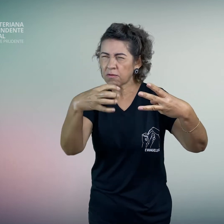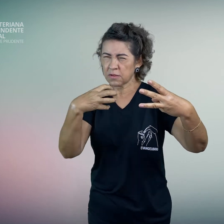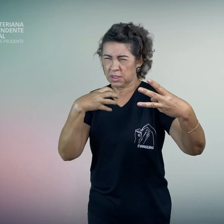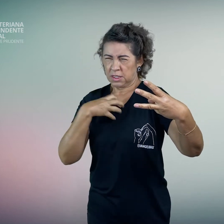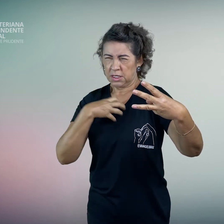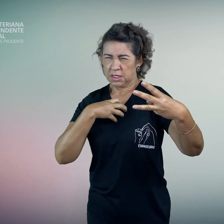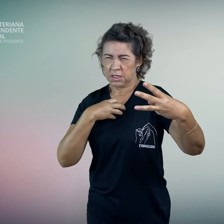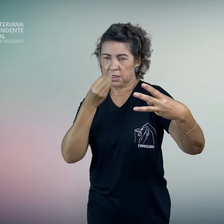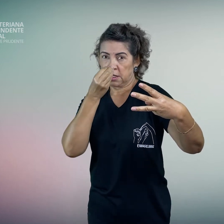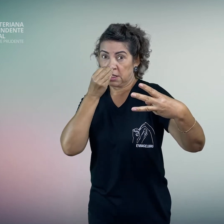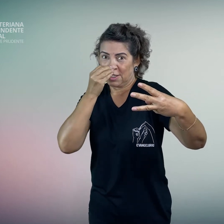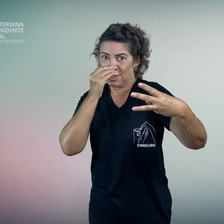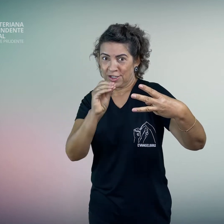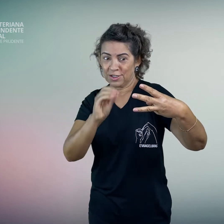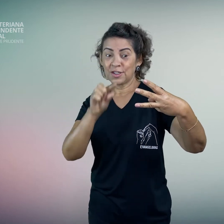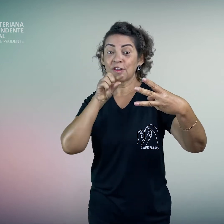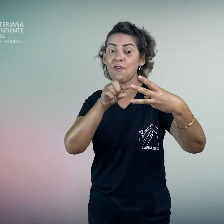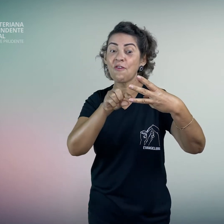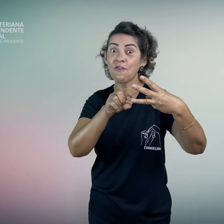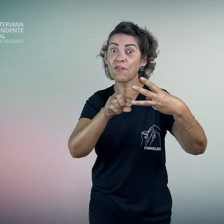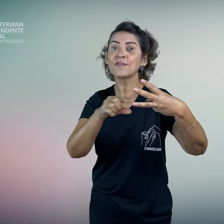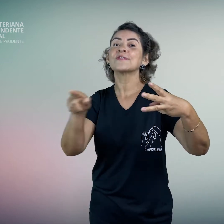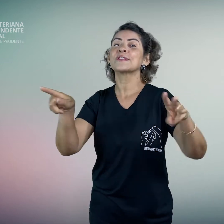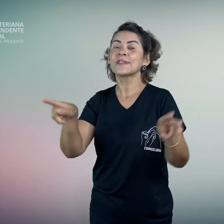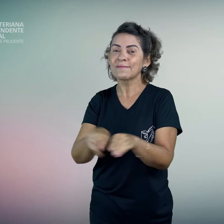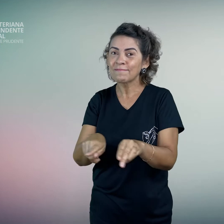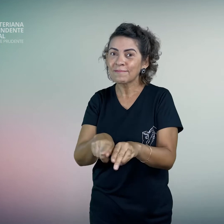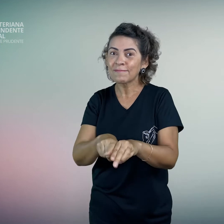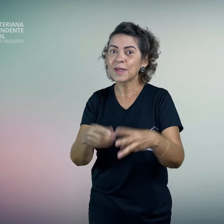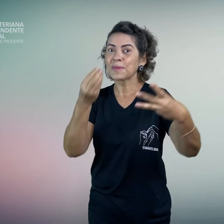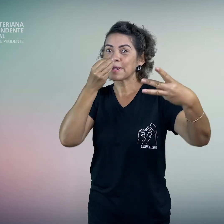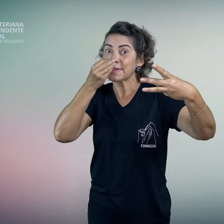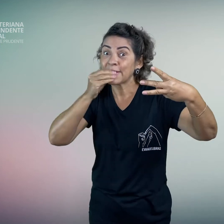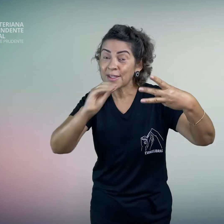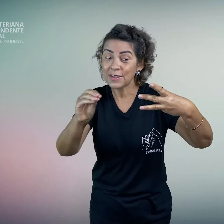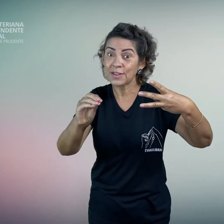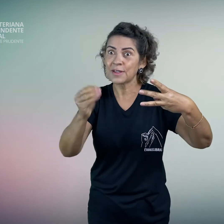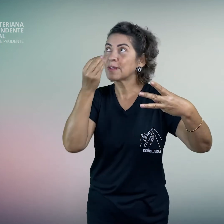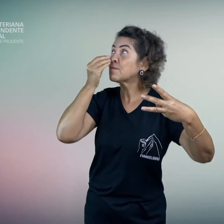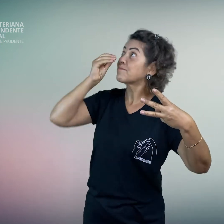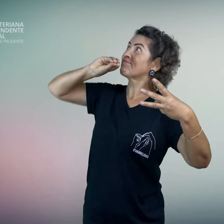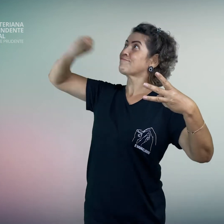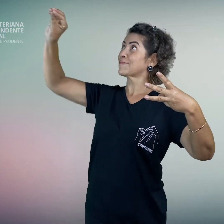rejeitado tende a rejeitar o próximo, a si mesmo e a Deus.